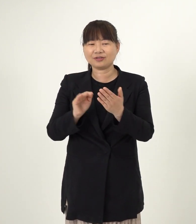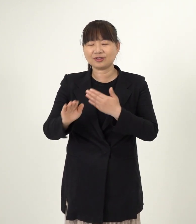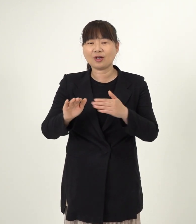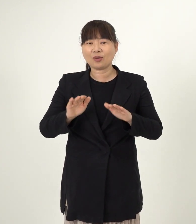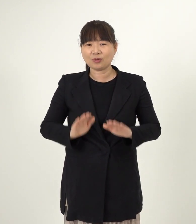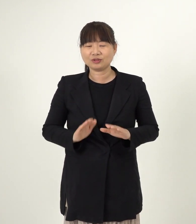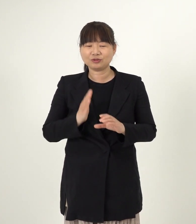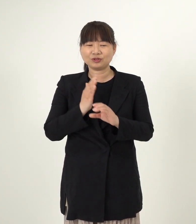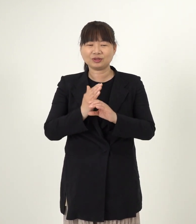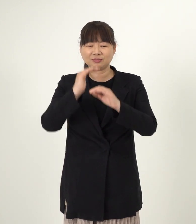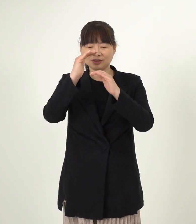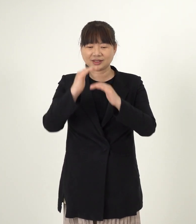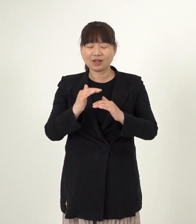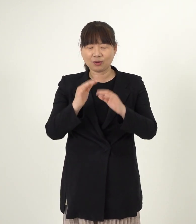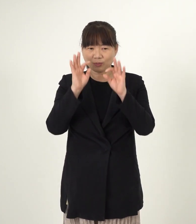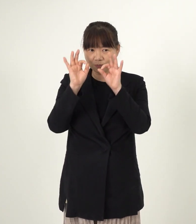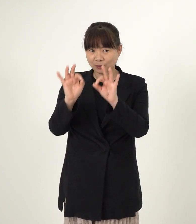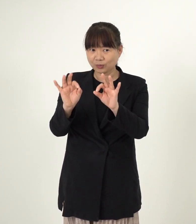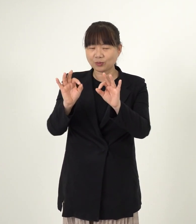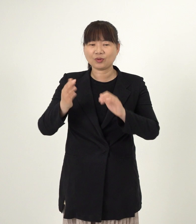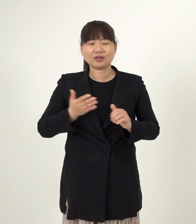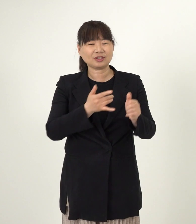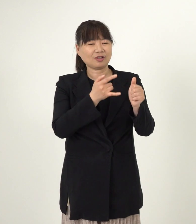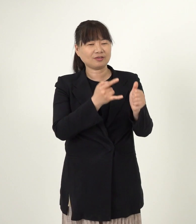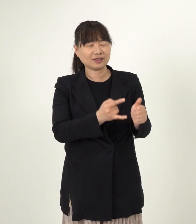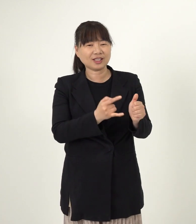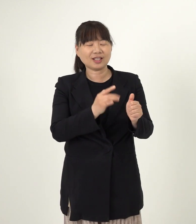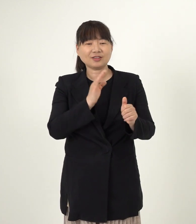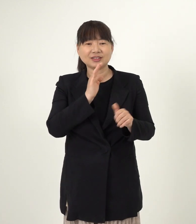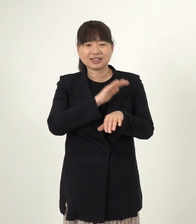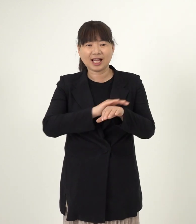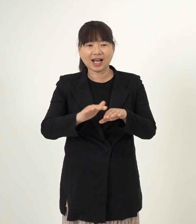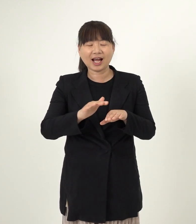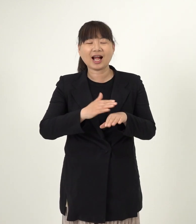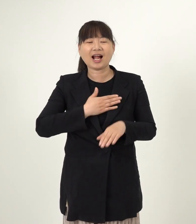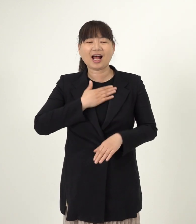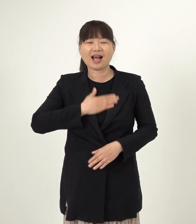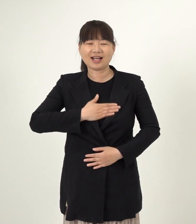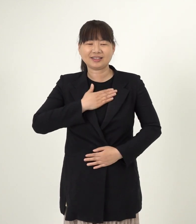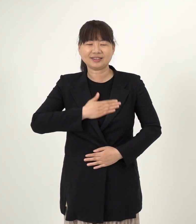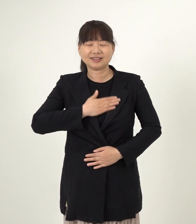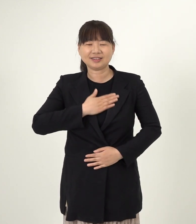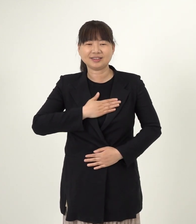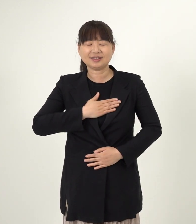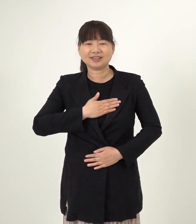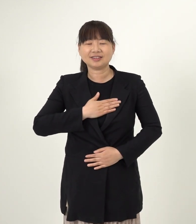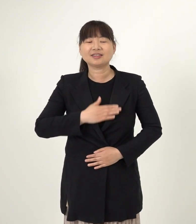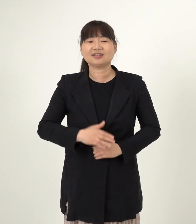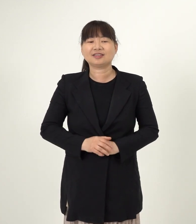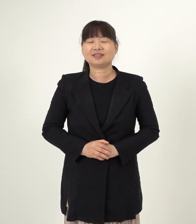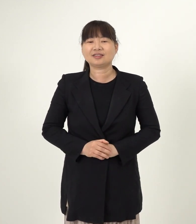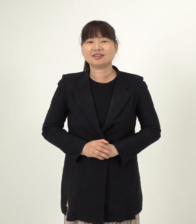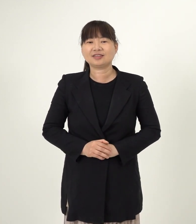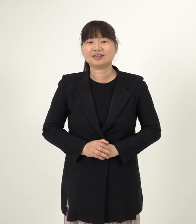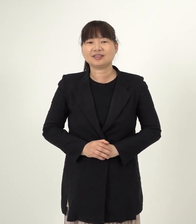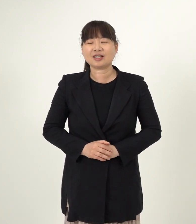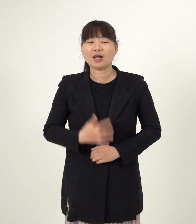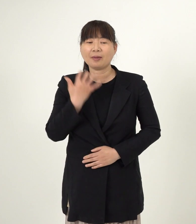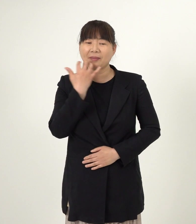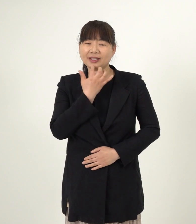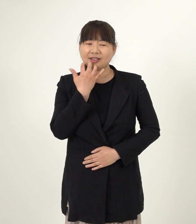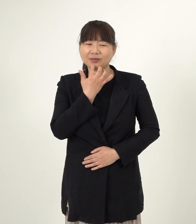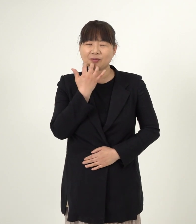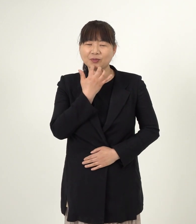본문으로 들어가서 여러분들에게 무척 잘 알려진 또 잘 알고 있는